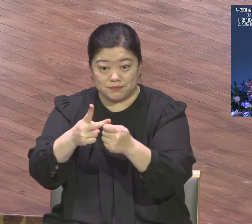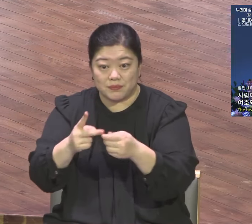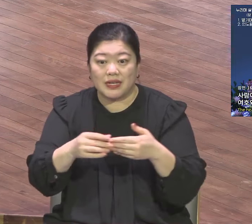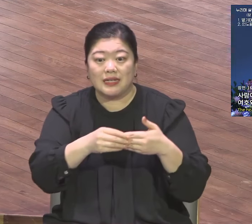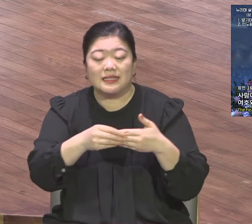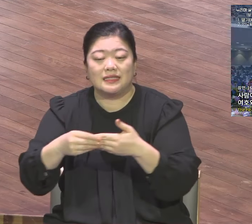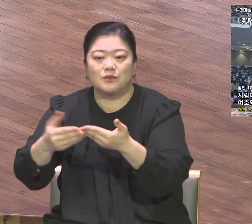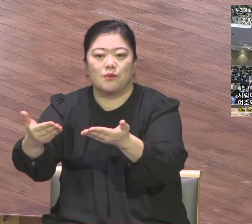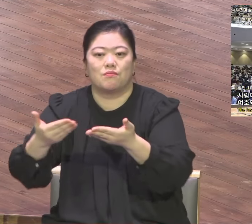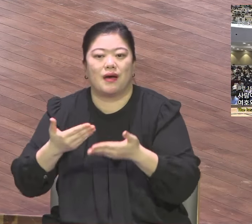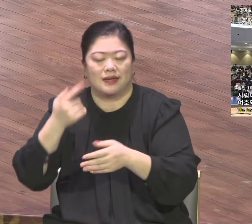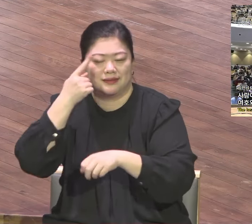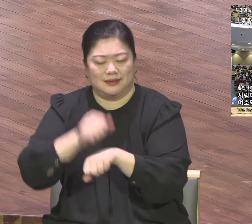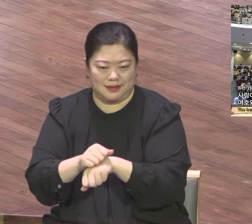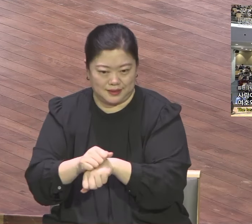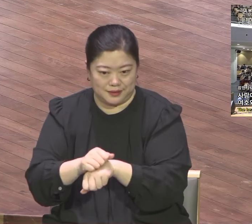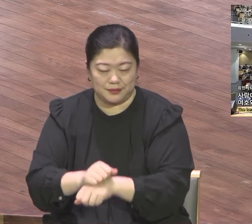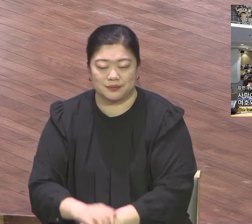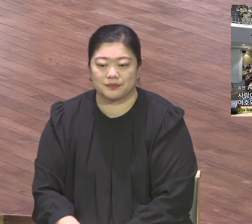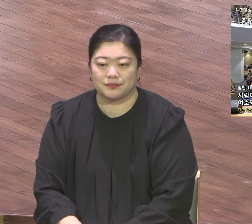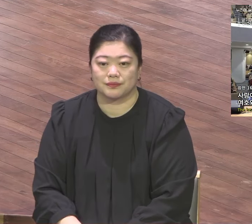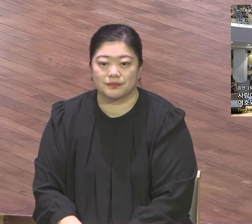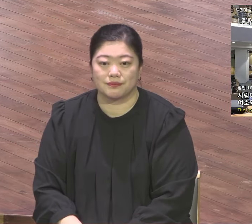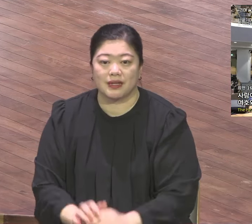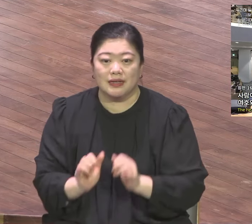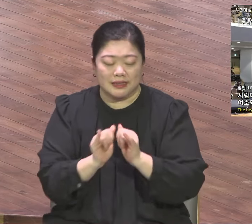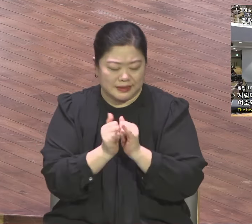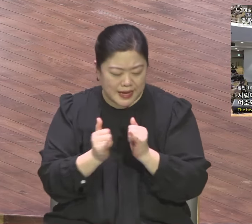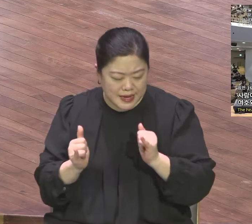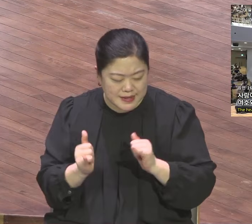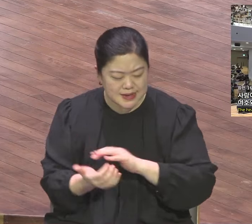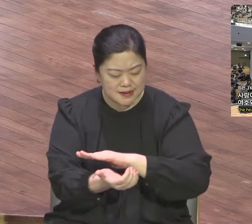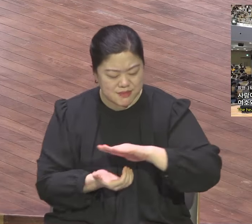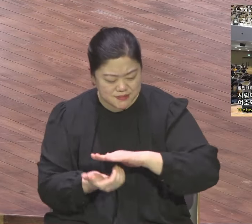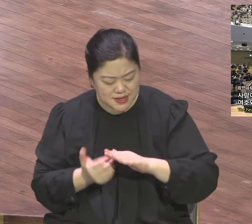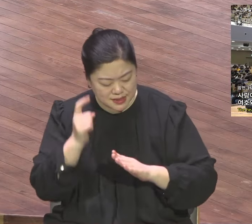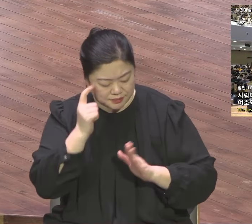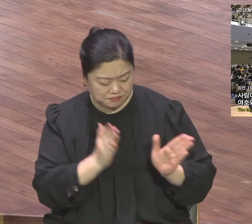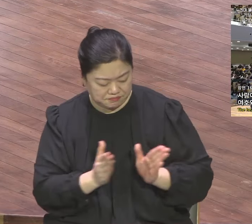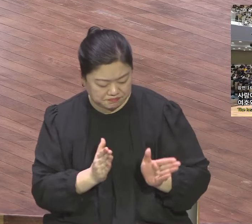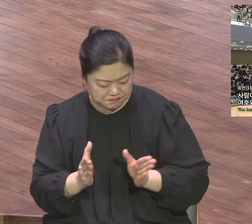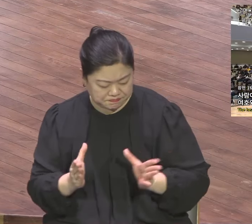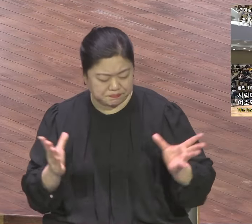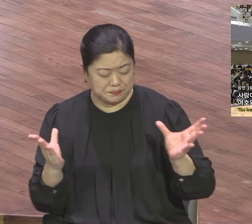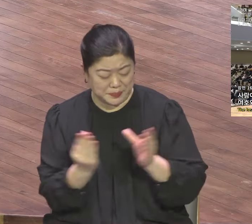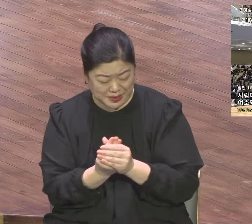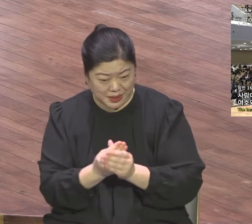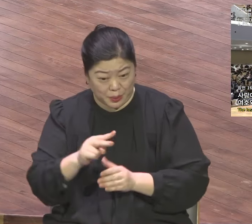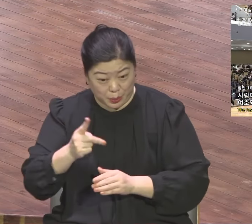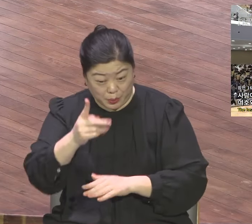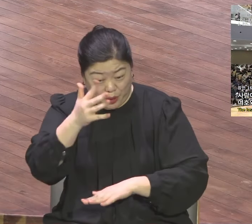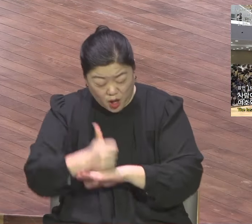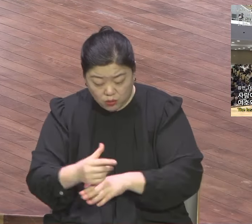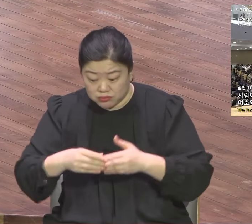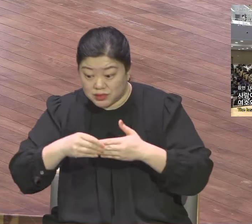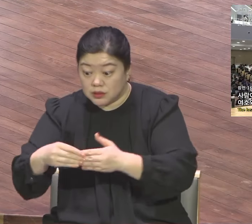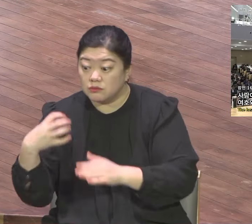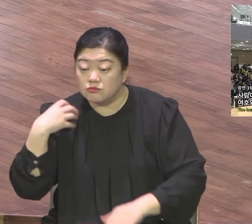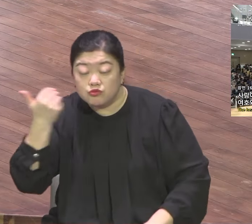9절입니다. 사람이 마음으로 자기의 길을 계획할지라도 그의 걸음을